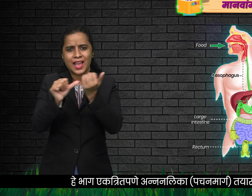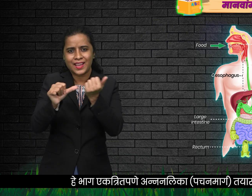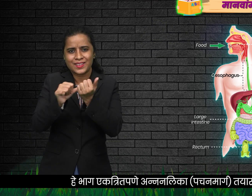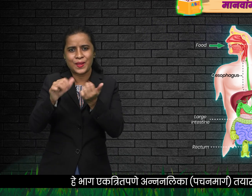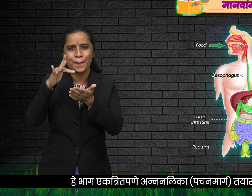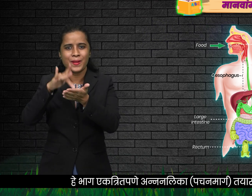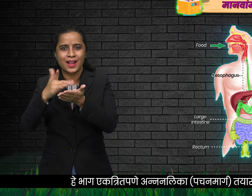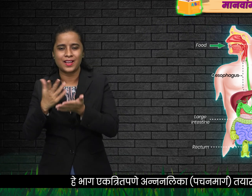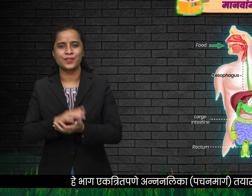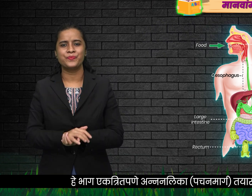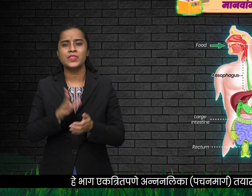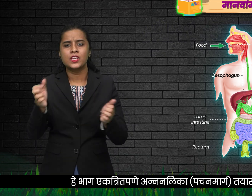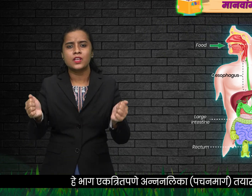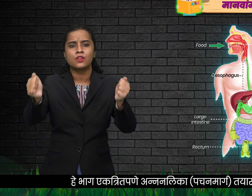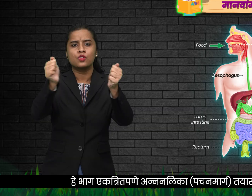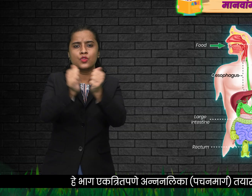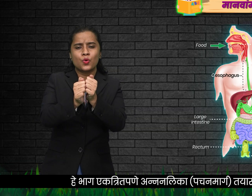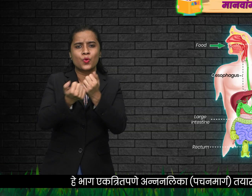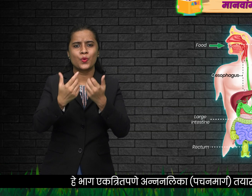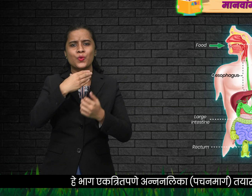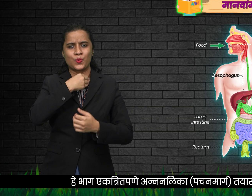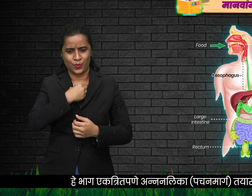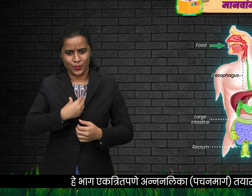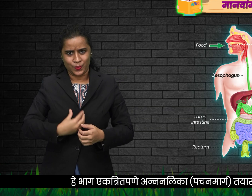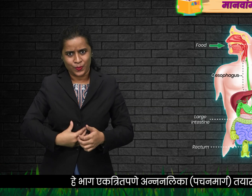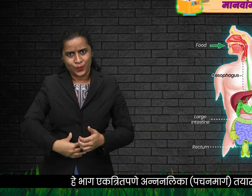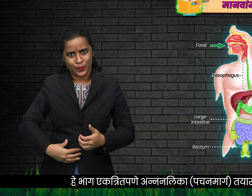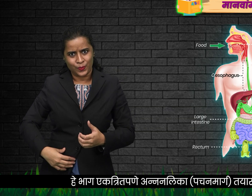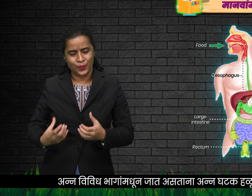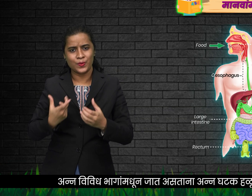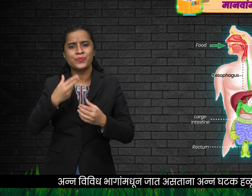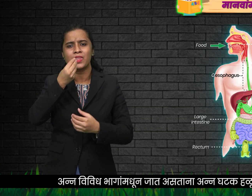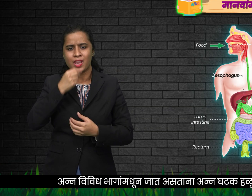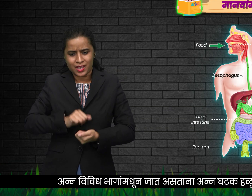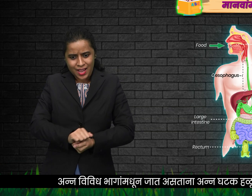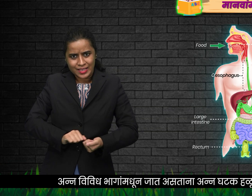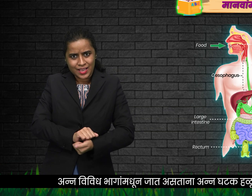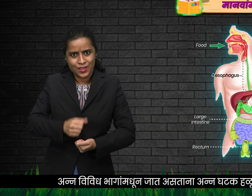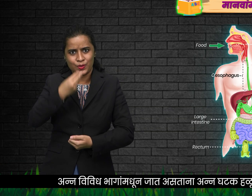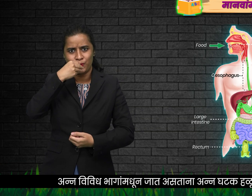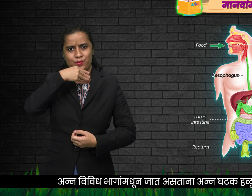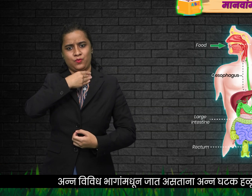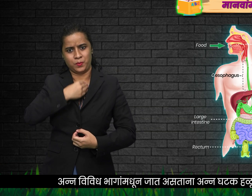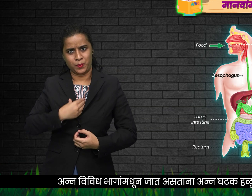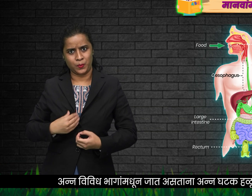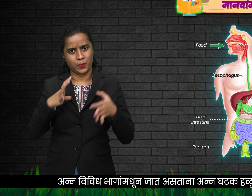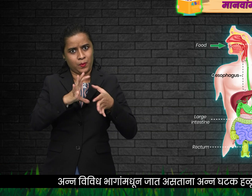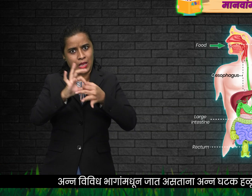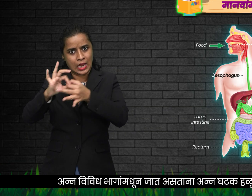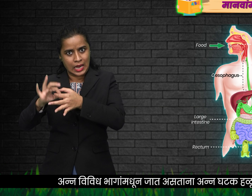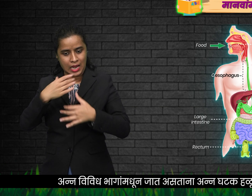हे भाग एकत्रितपणे अन्ननलिका पचनमार्ग तयार करतात. अन्न विविध भागांमधून जात